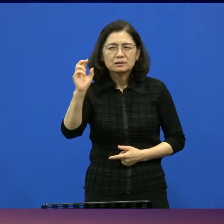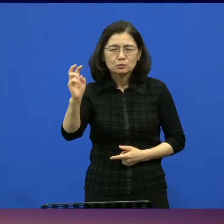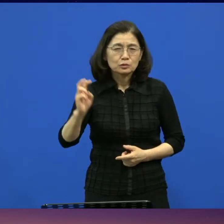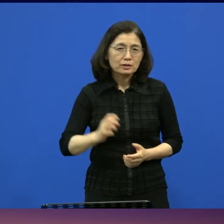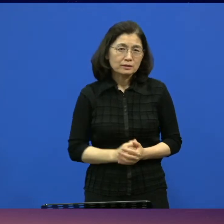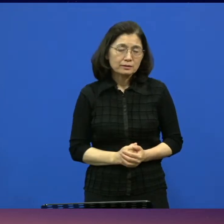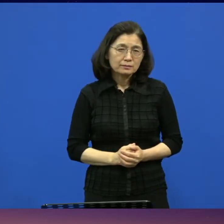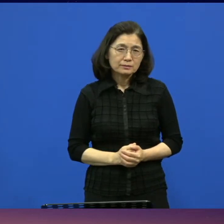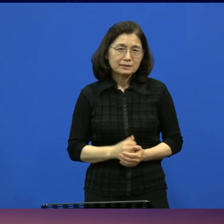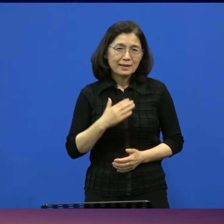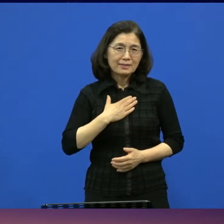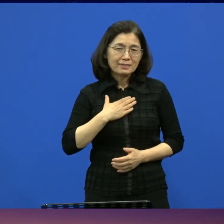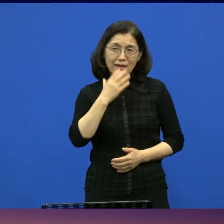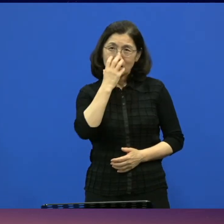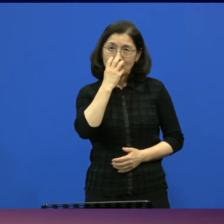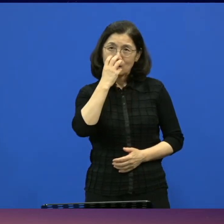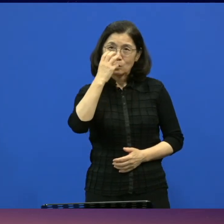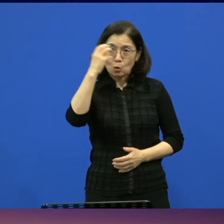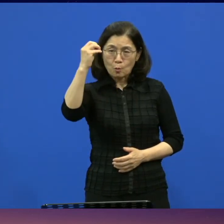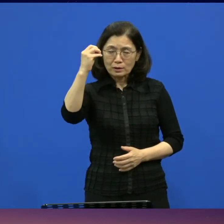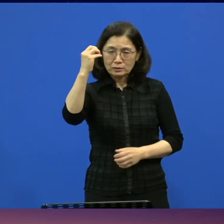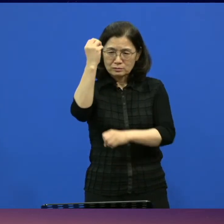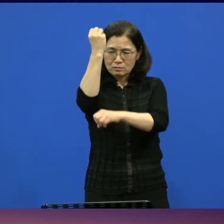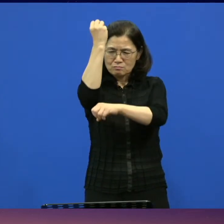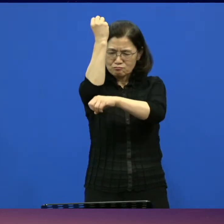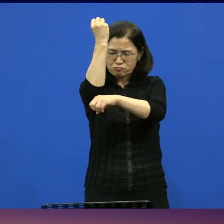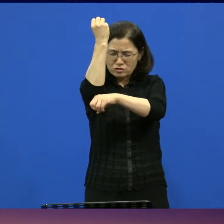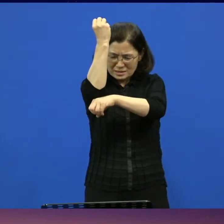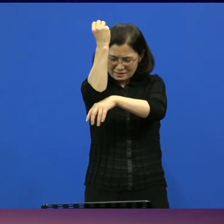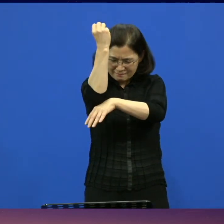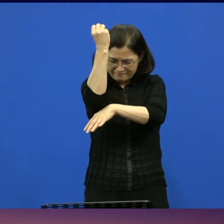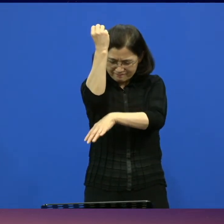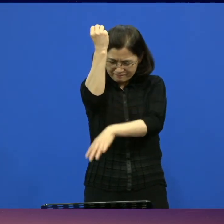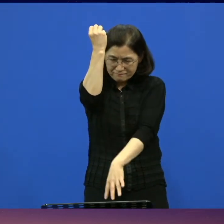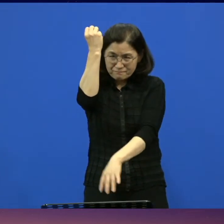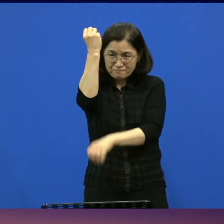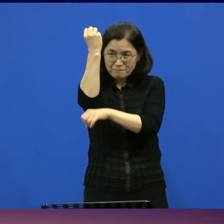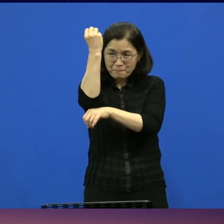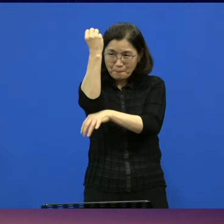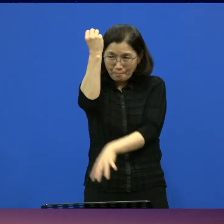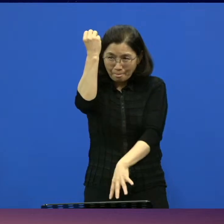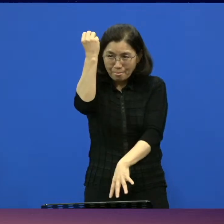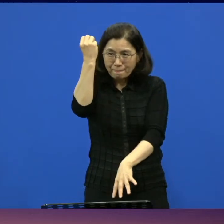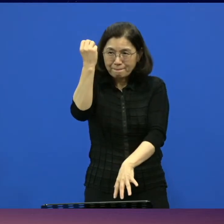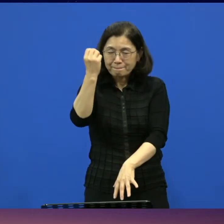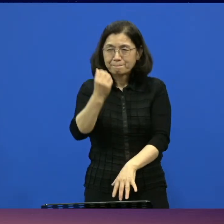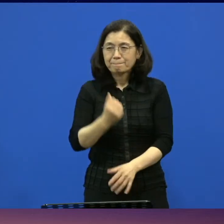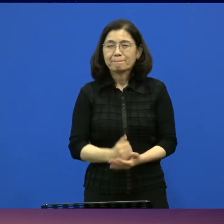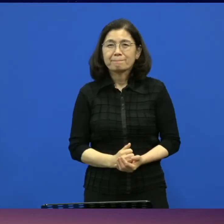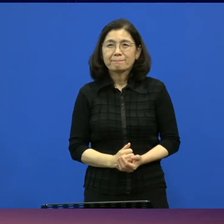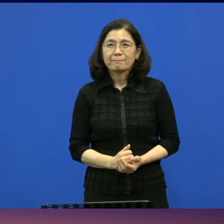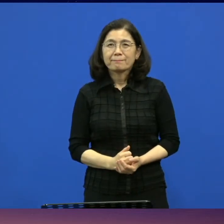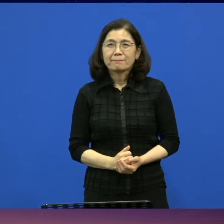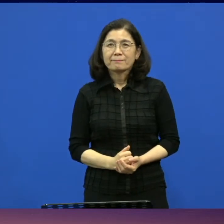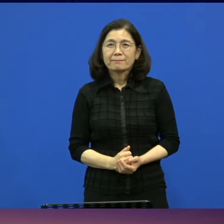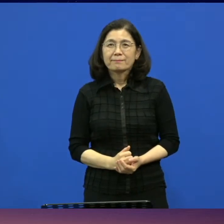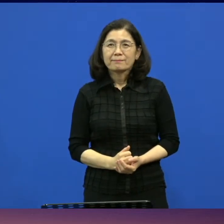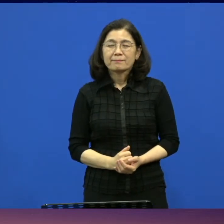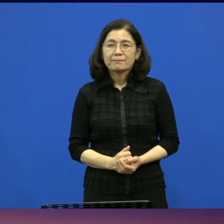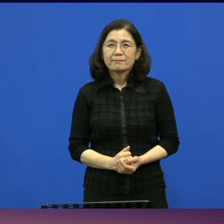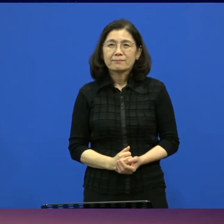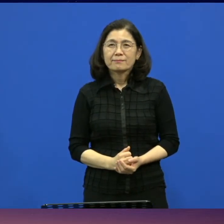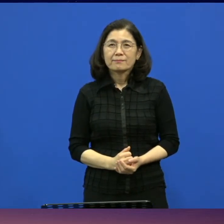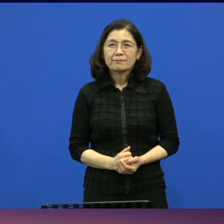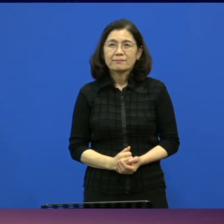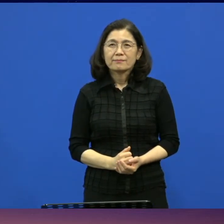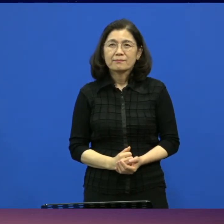우리 교만은요, 너무 뿌리가 깊어요. 에덴 동산까지 가는 거예요. 거슬러